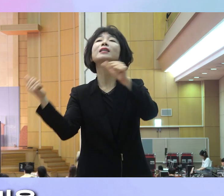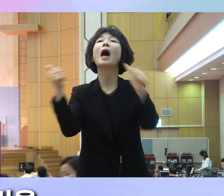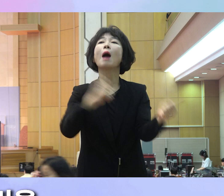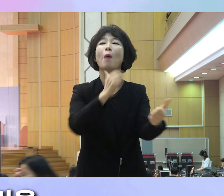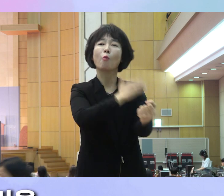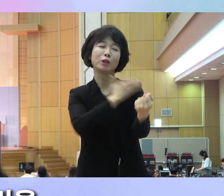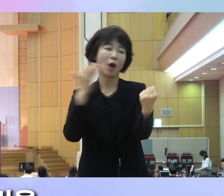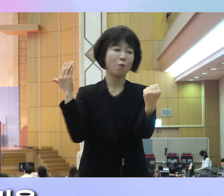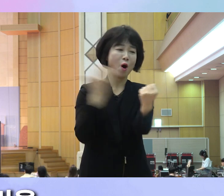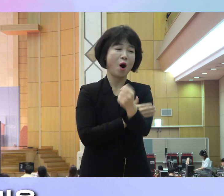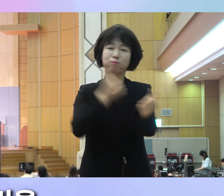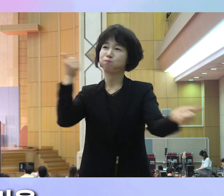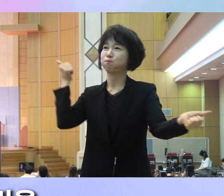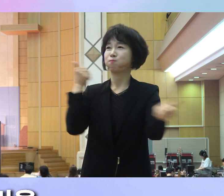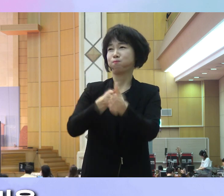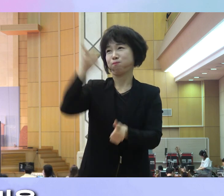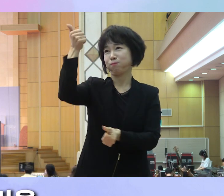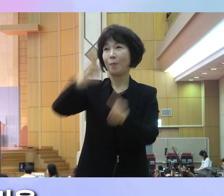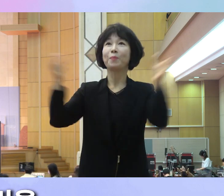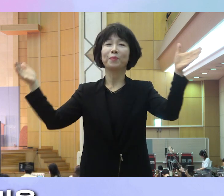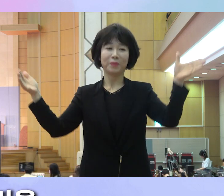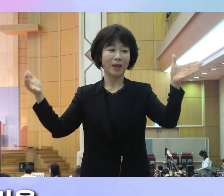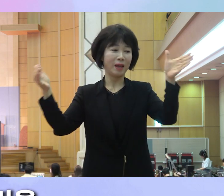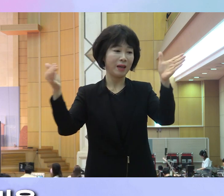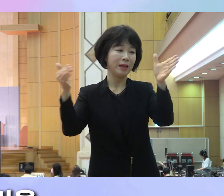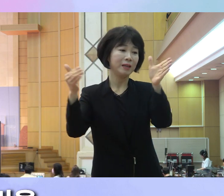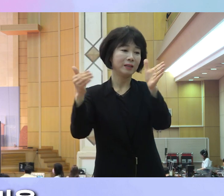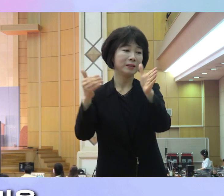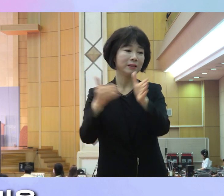살아나셨네, 사망 권세 이기셨네.